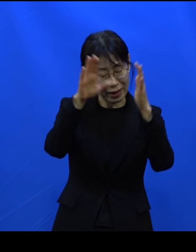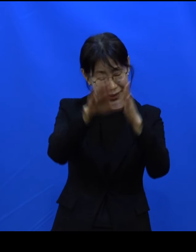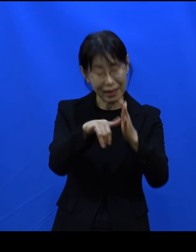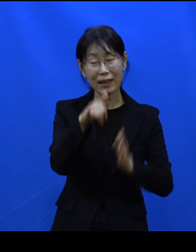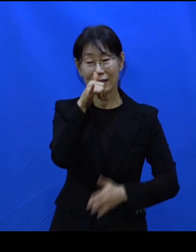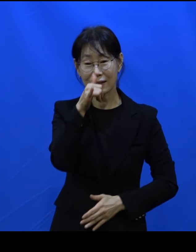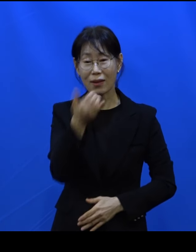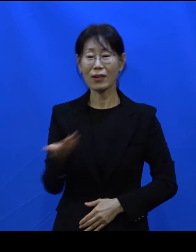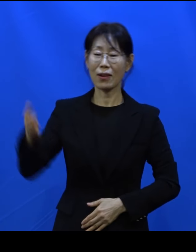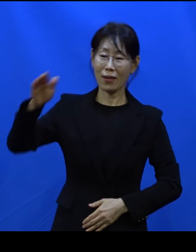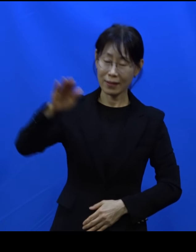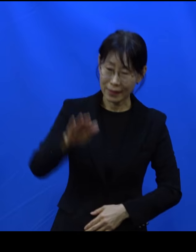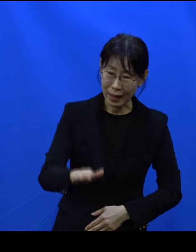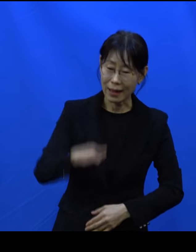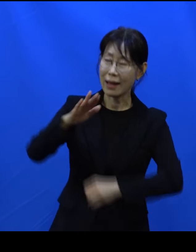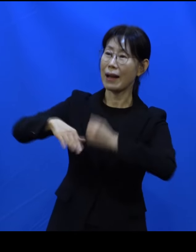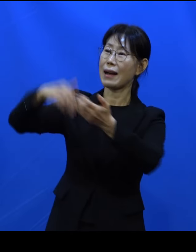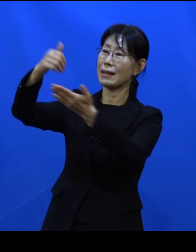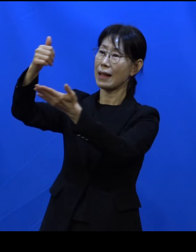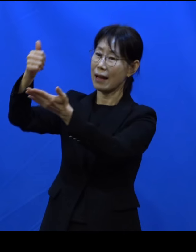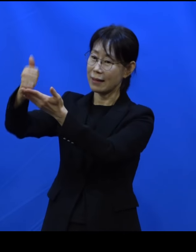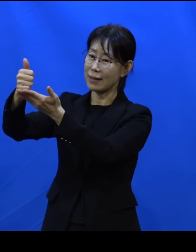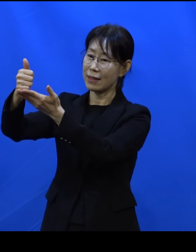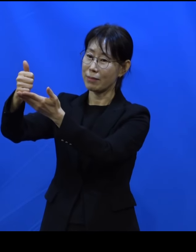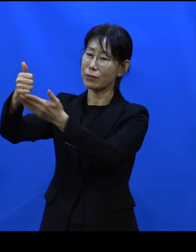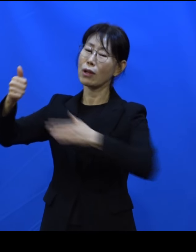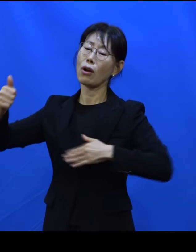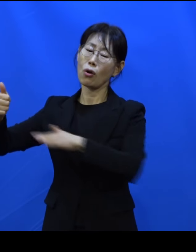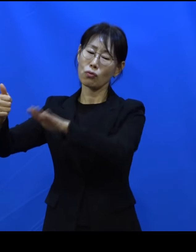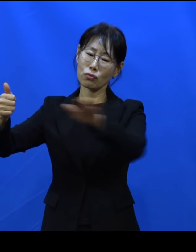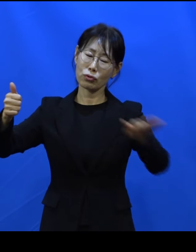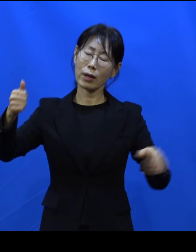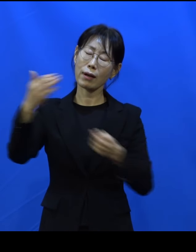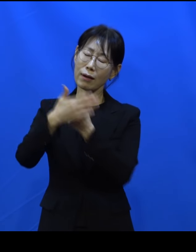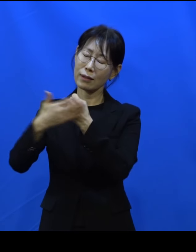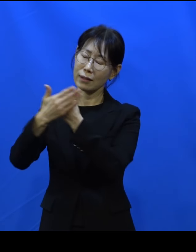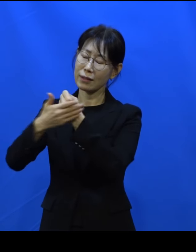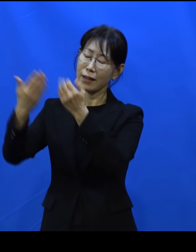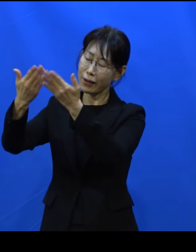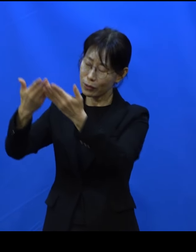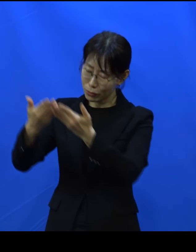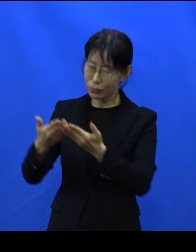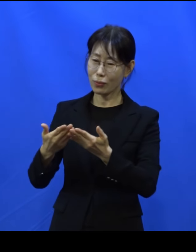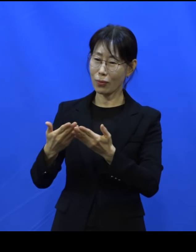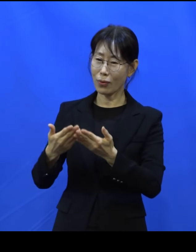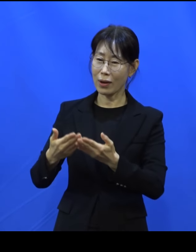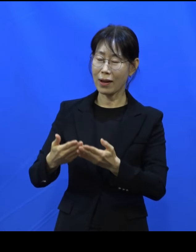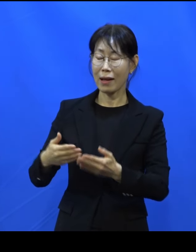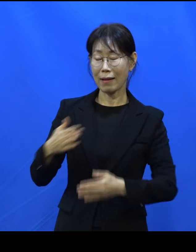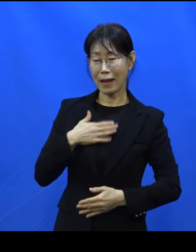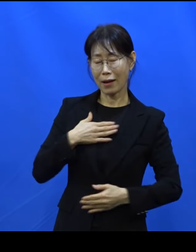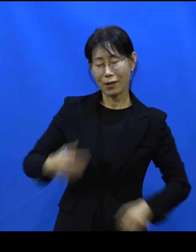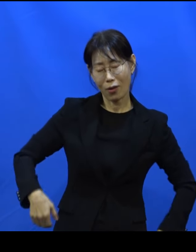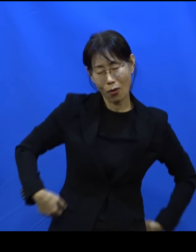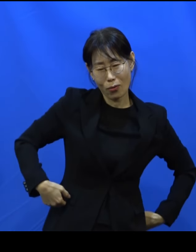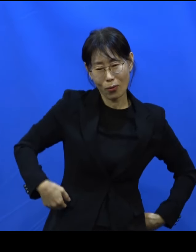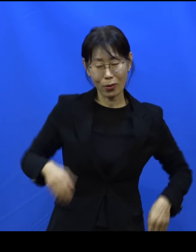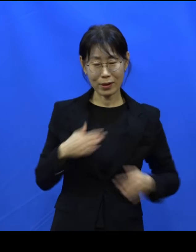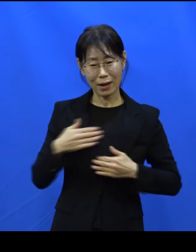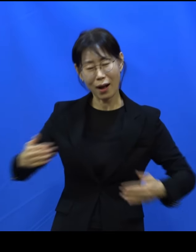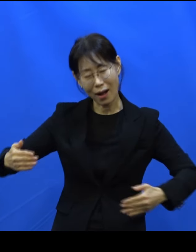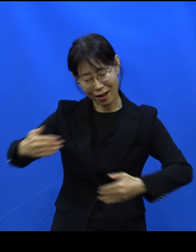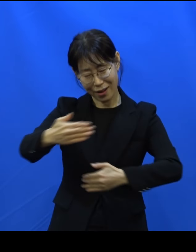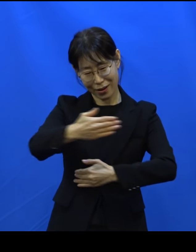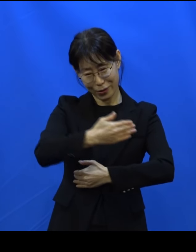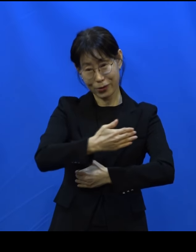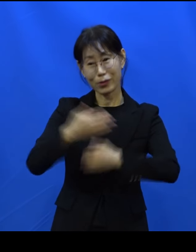그러나 우리 주님은 우리를 이 은혜라는 가마에 태우고 가세요. 때로는 우리를 등에 업기도 하시고 때로는 우리를 안고 가기도